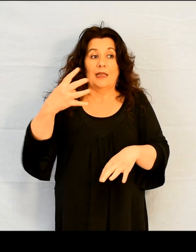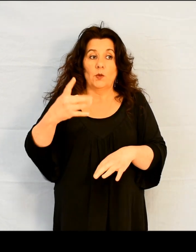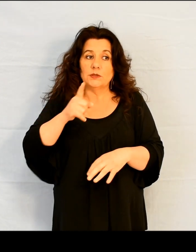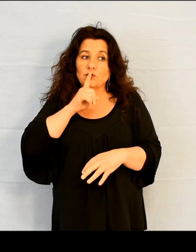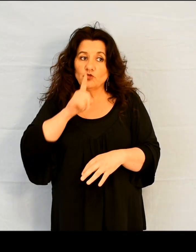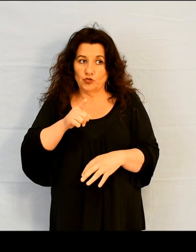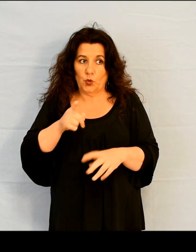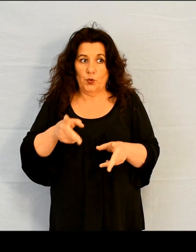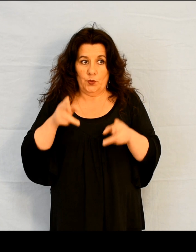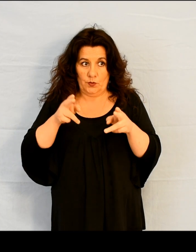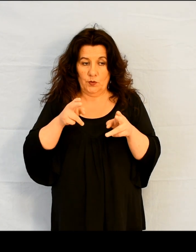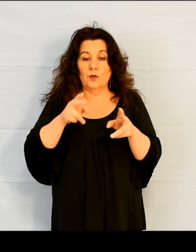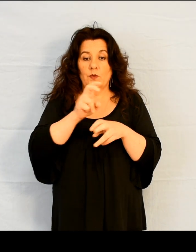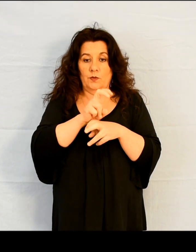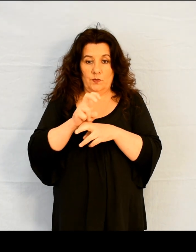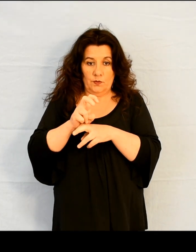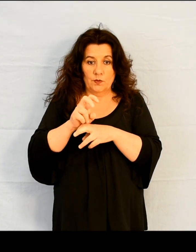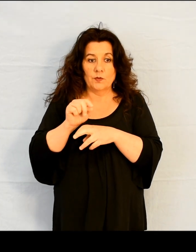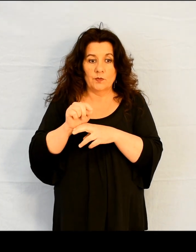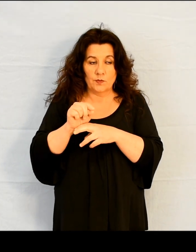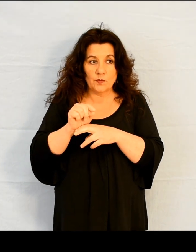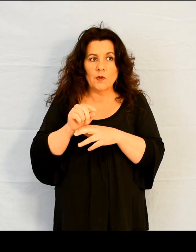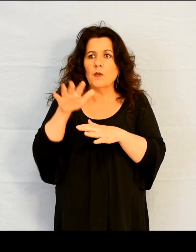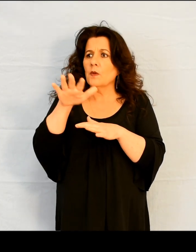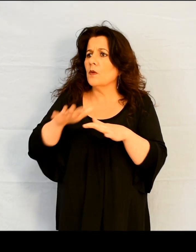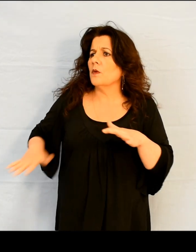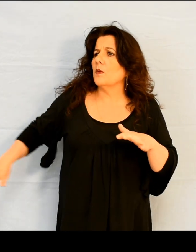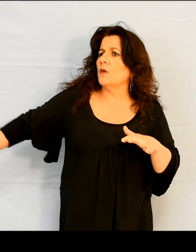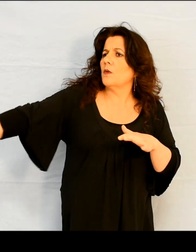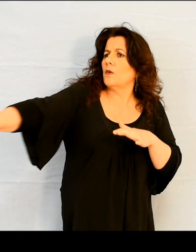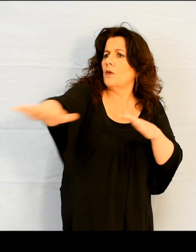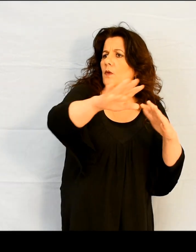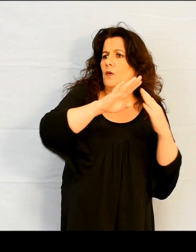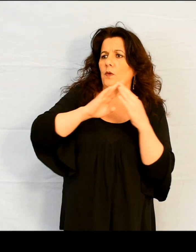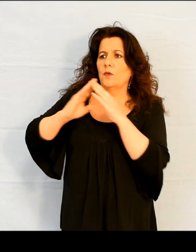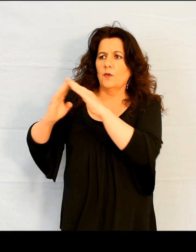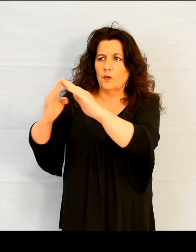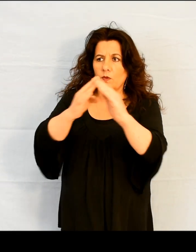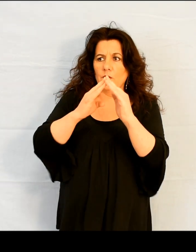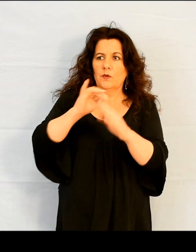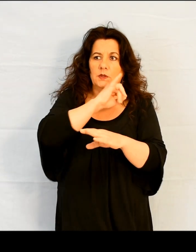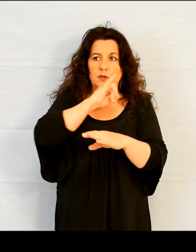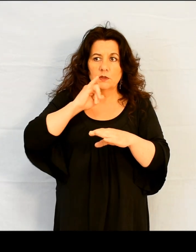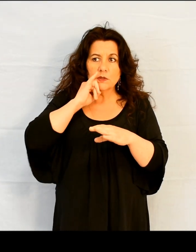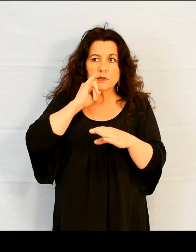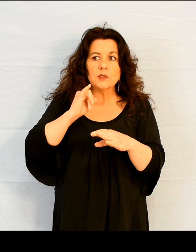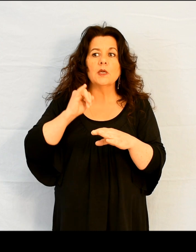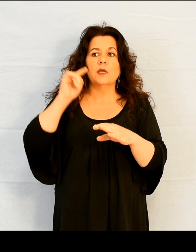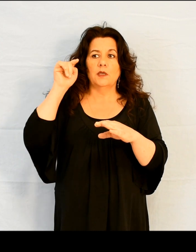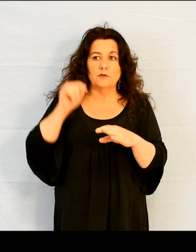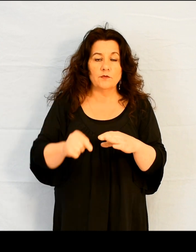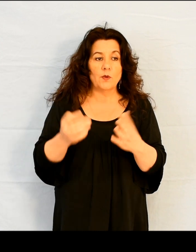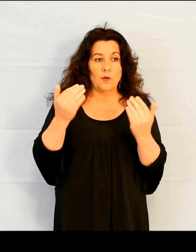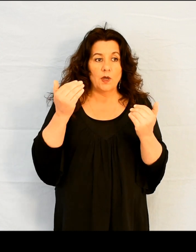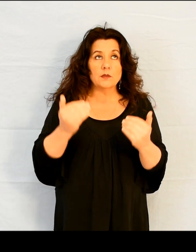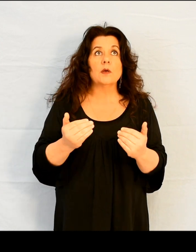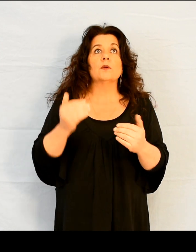Dans toute l'assemblée de la communauté d'Israël, on l'immolera au coucher du soleil.